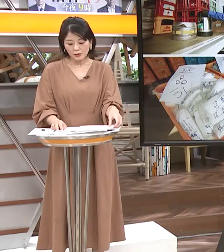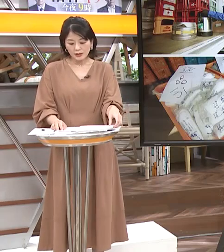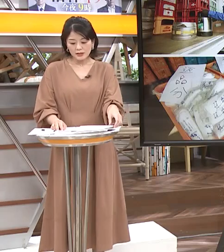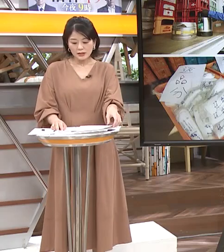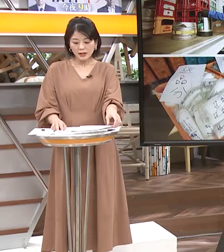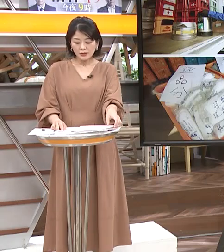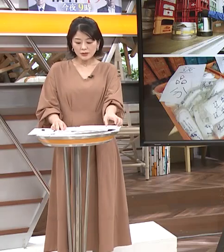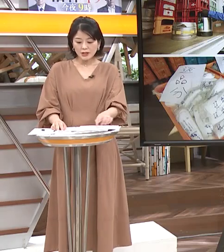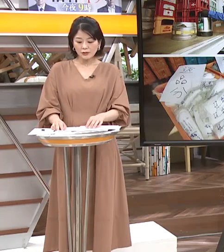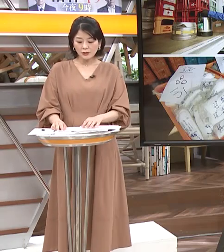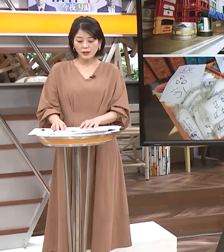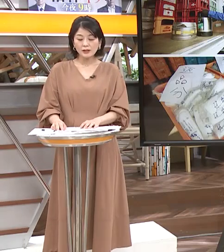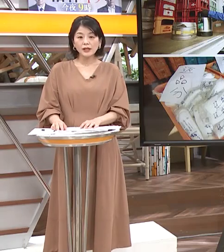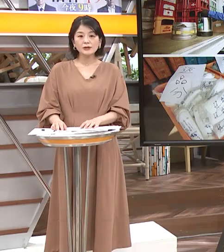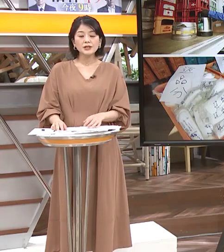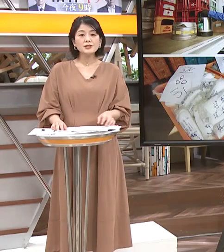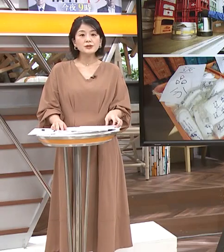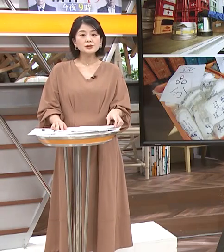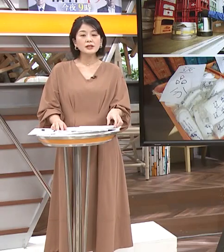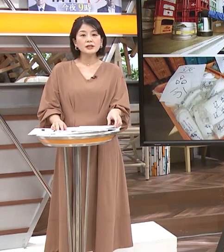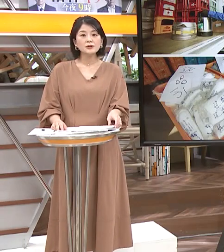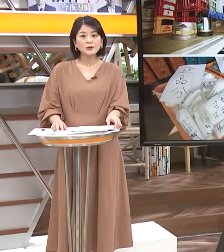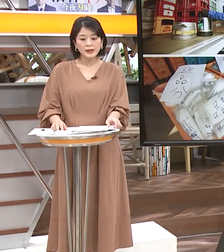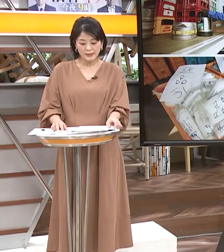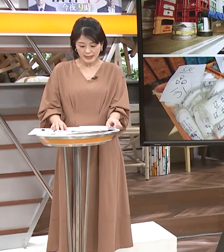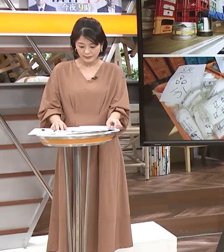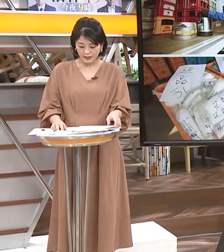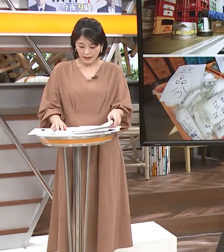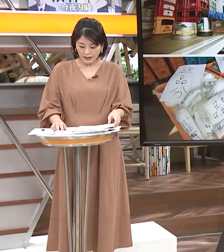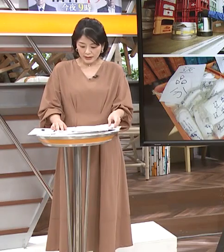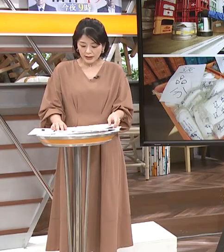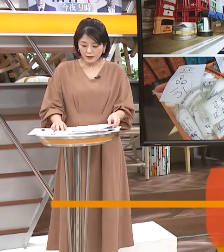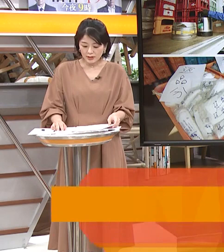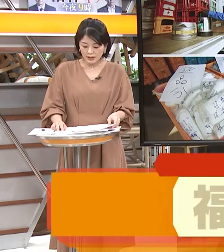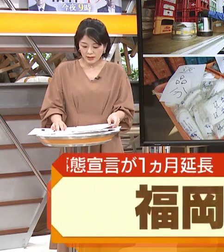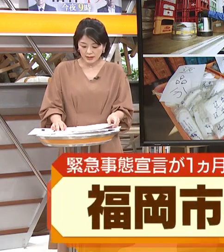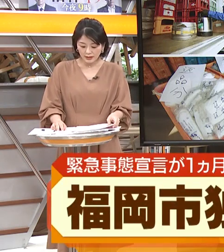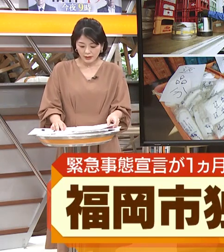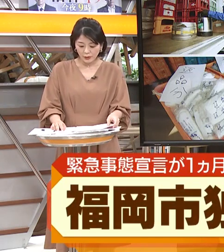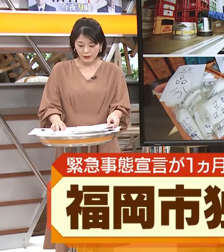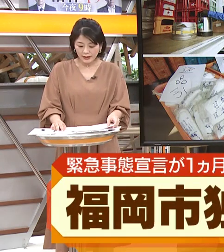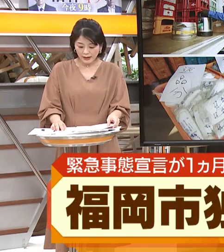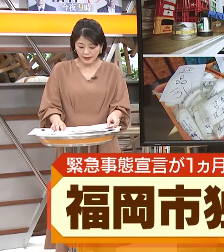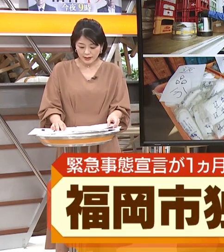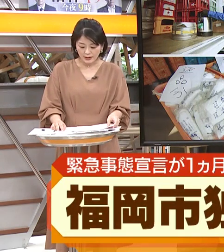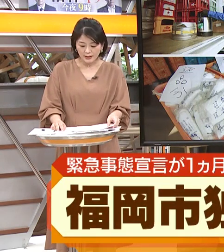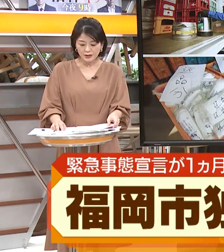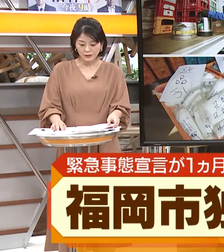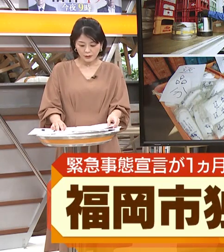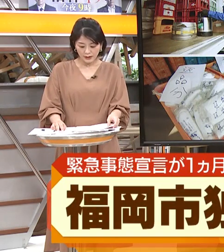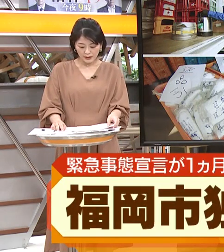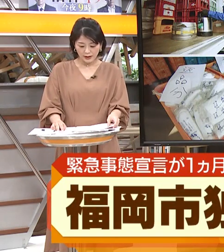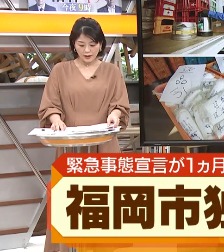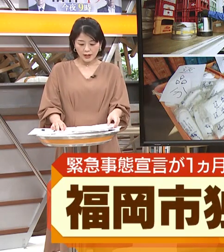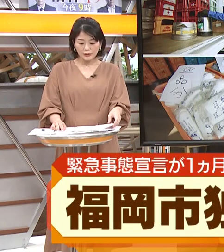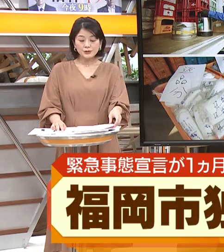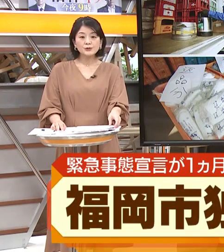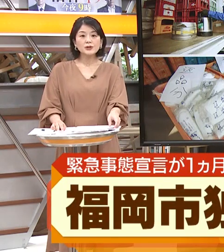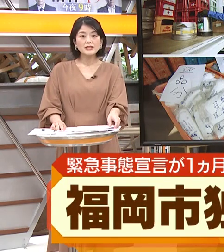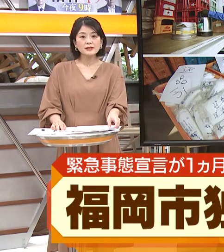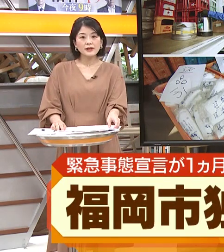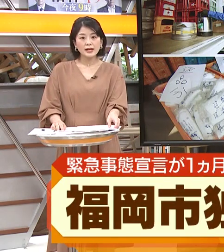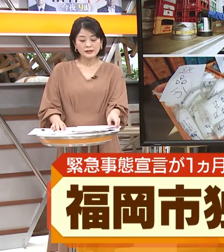影響は時短要請を受けている飲食店に止まりません緊急事態宣言の1カ月延長を受けて